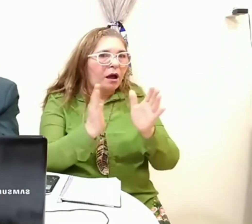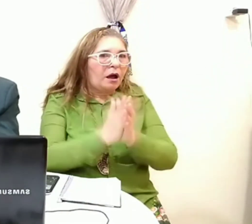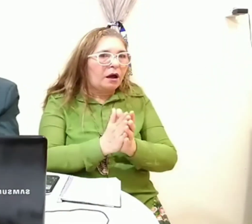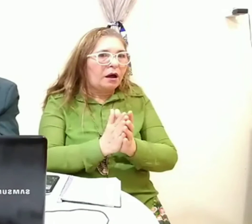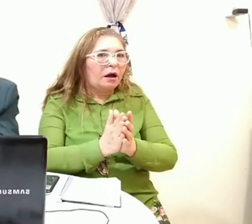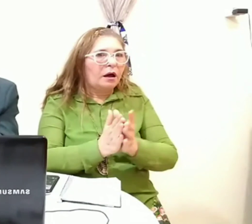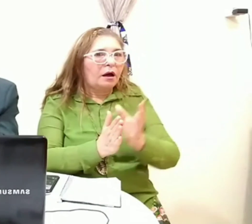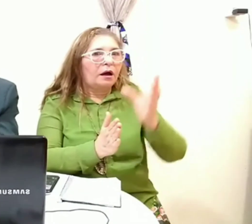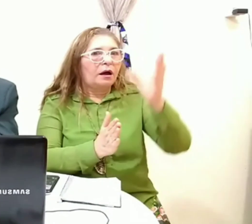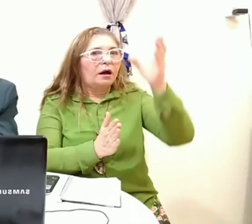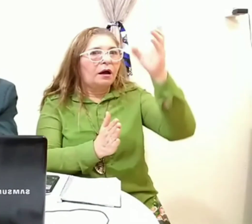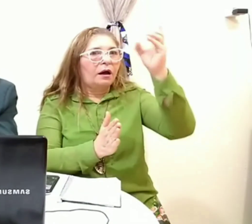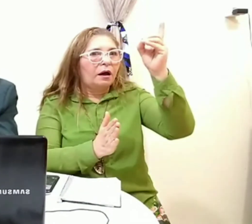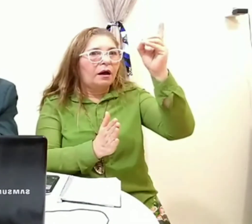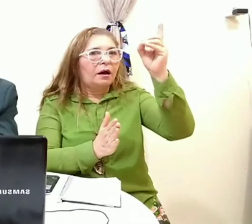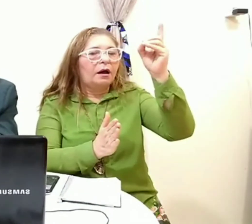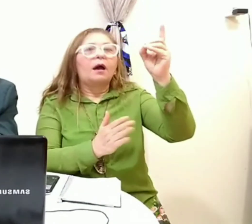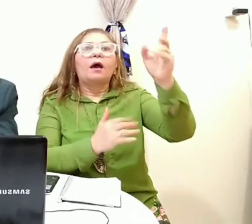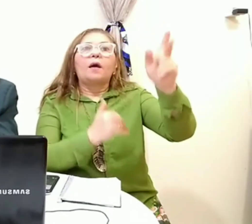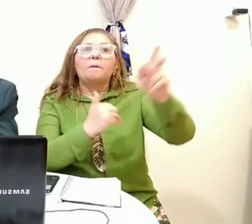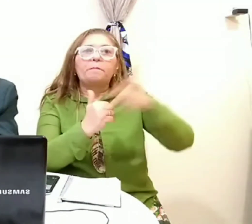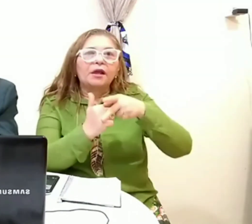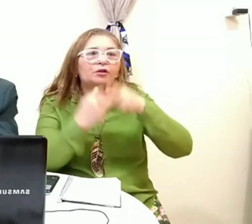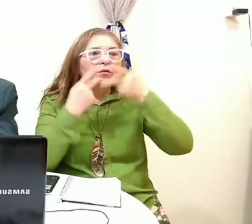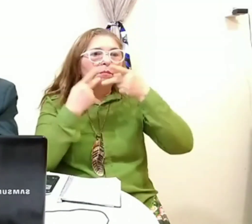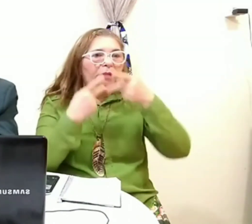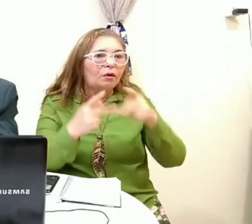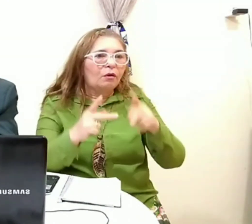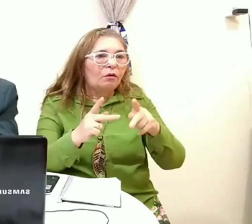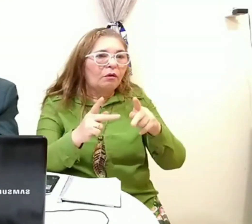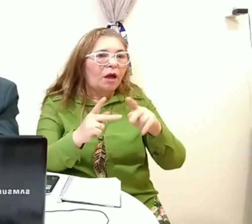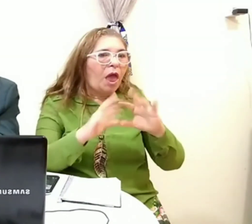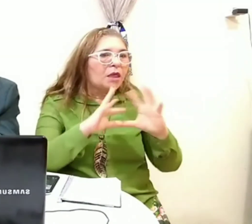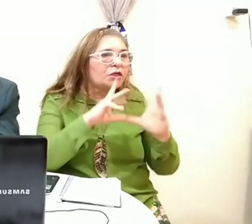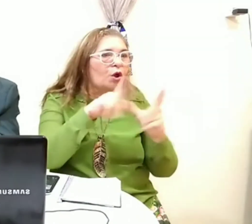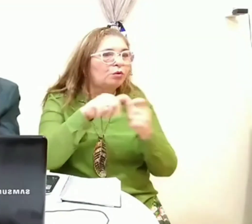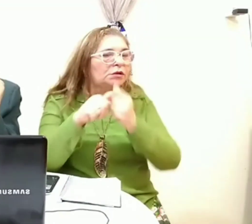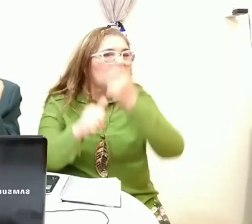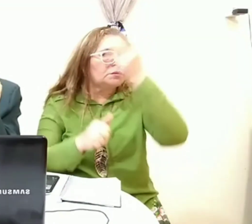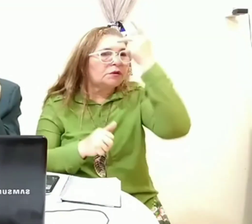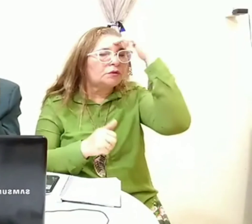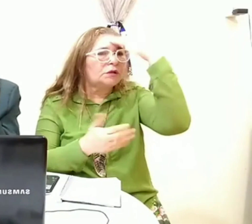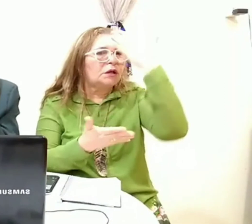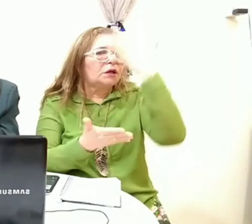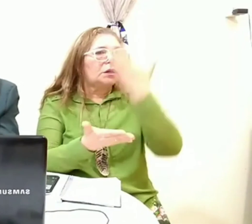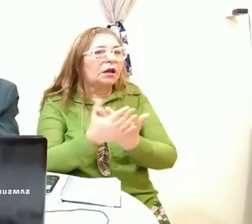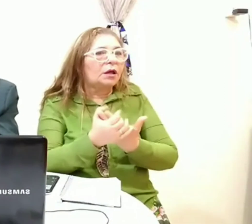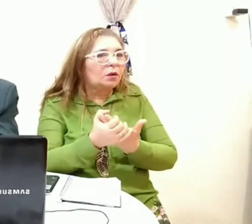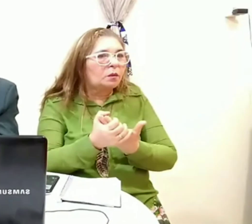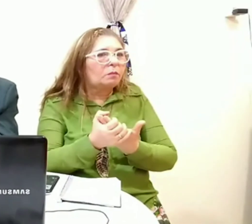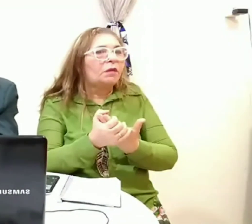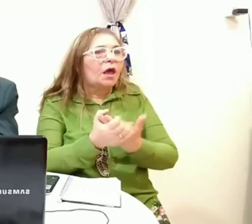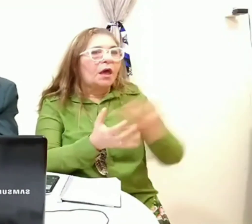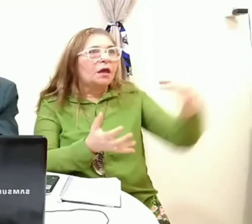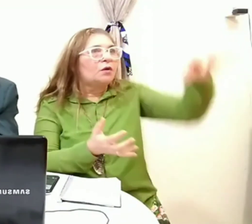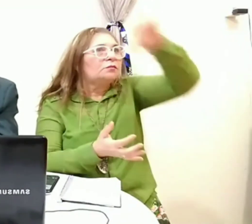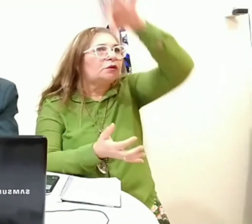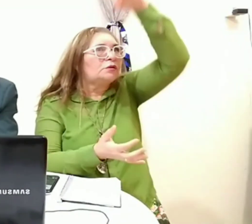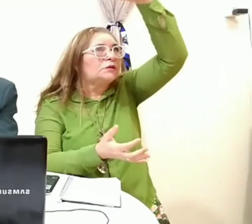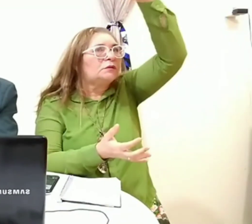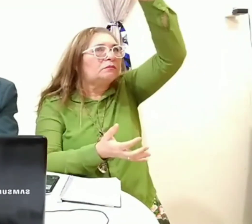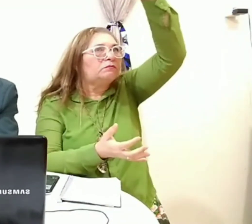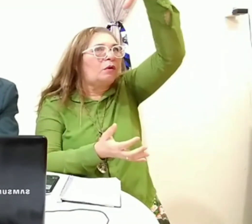na palavra que Pedro estava pregando, e esta é a razão porque o Espírito Santo veio sobre todos eles